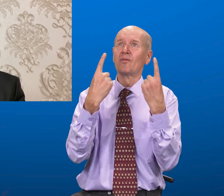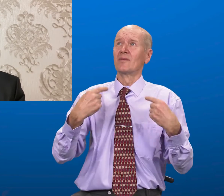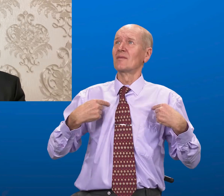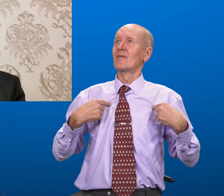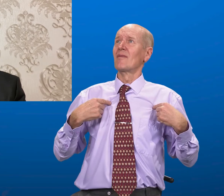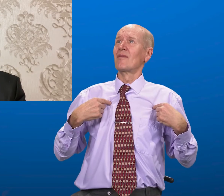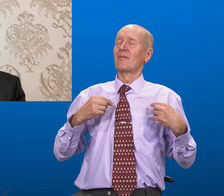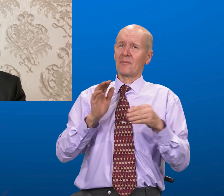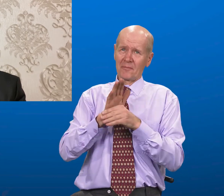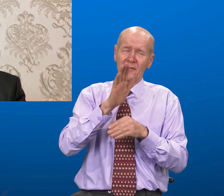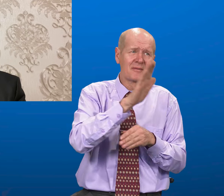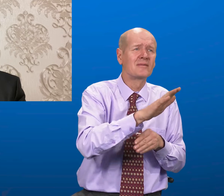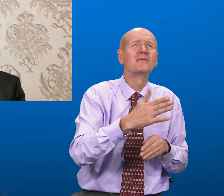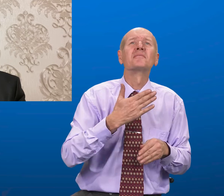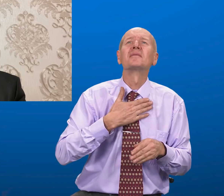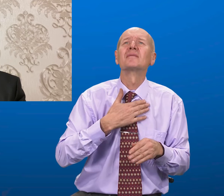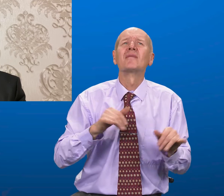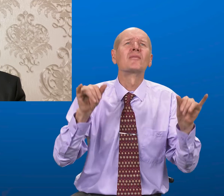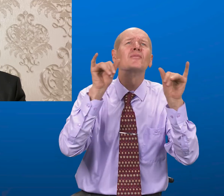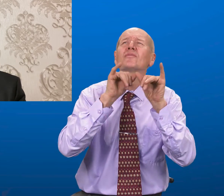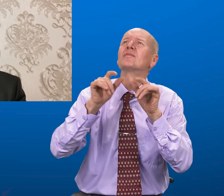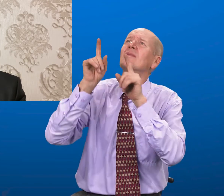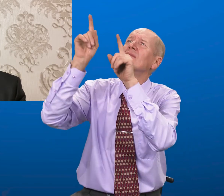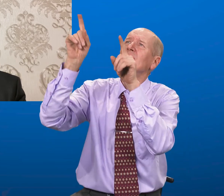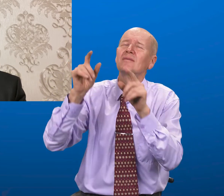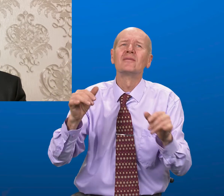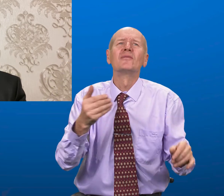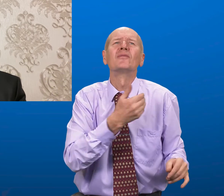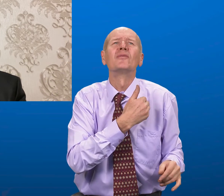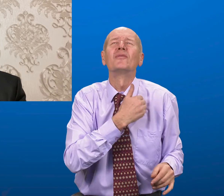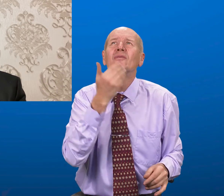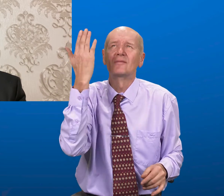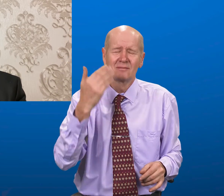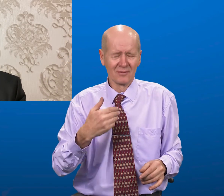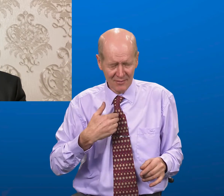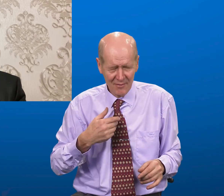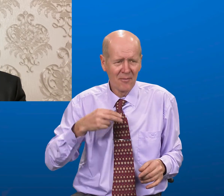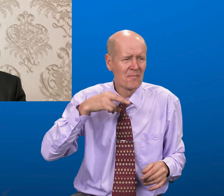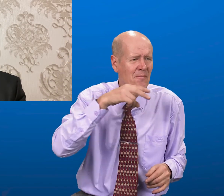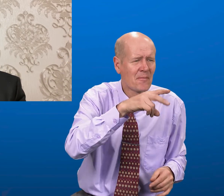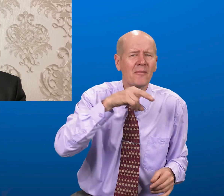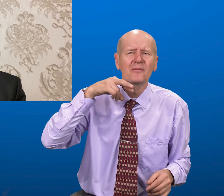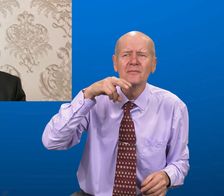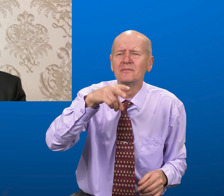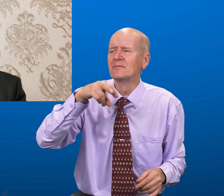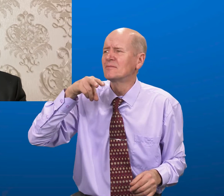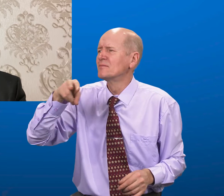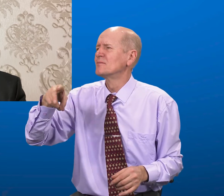реакции. Потому что наступит момент, когда Господь всех